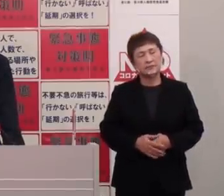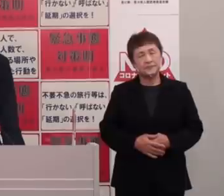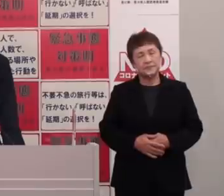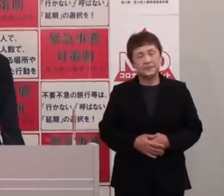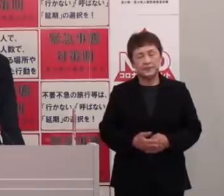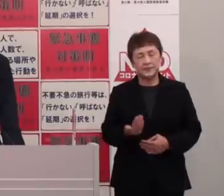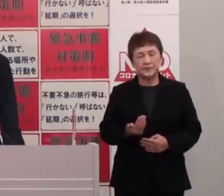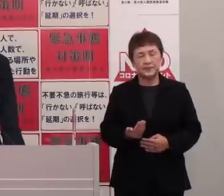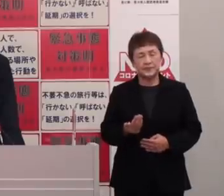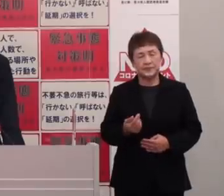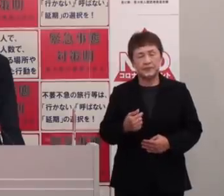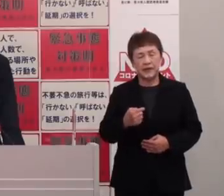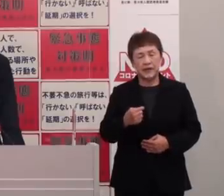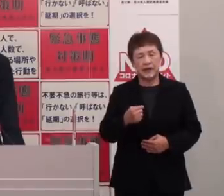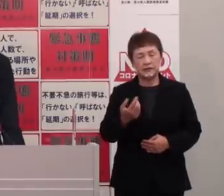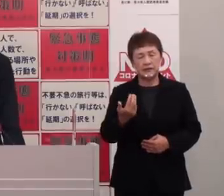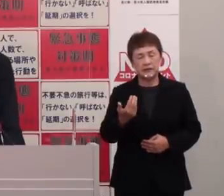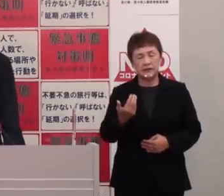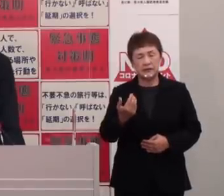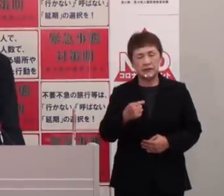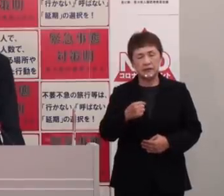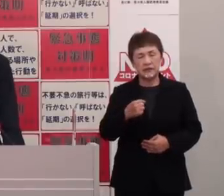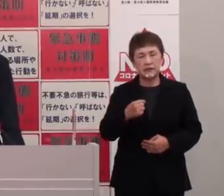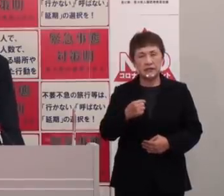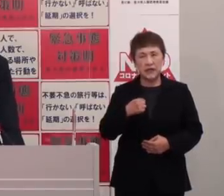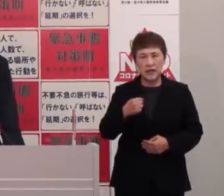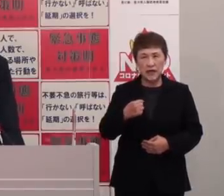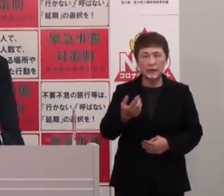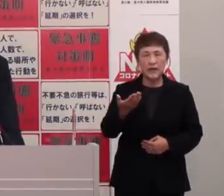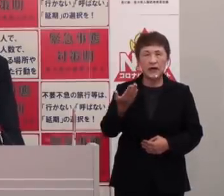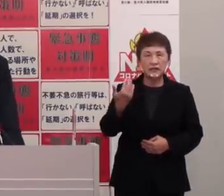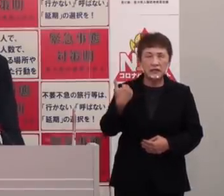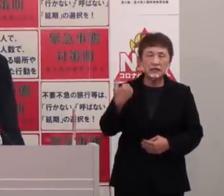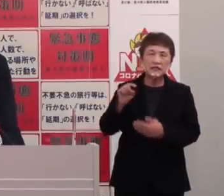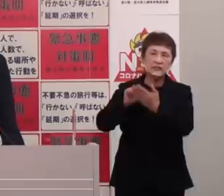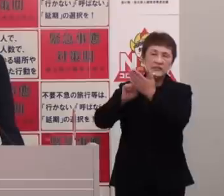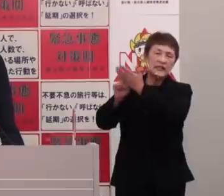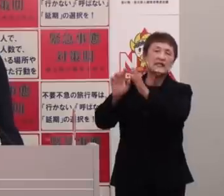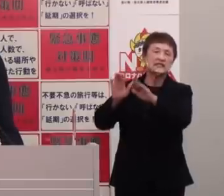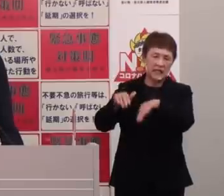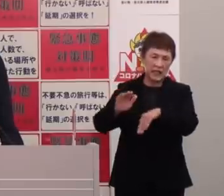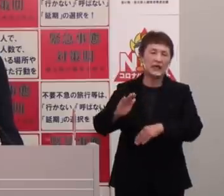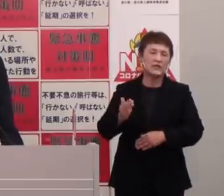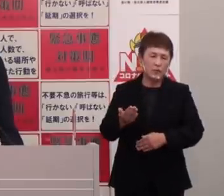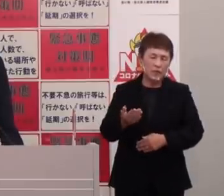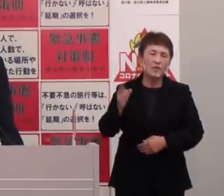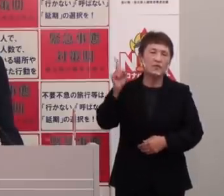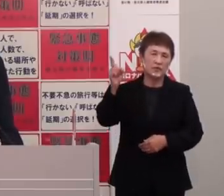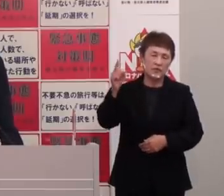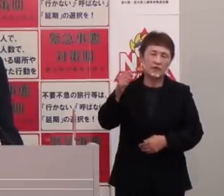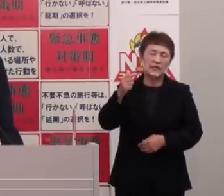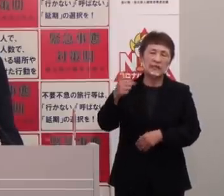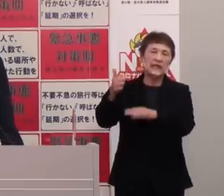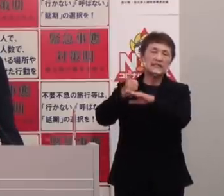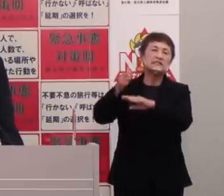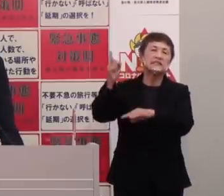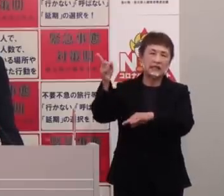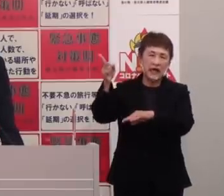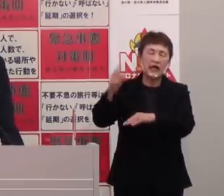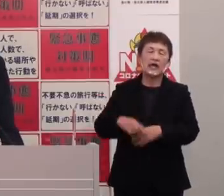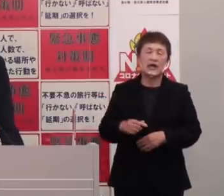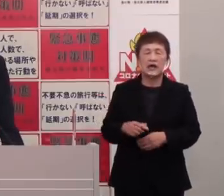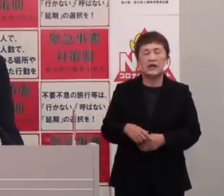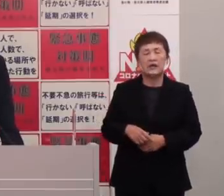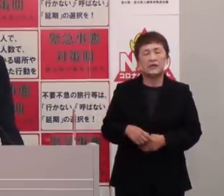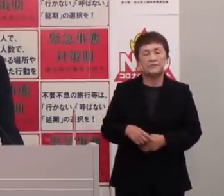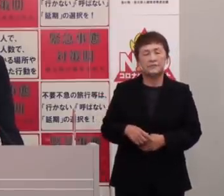前回、私から大臣に要請しましたけれども、まあ、大臣が当時は国会で